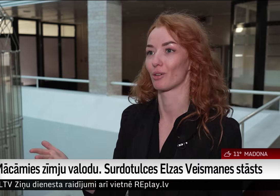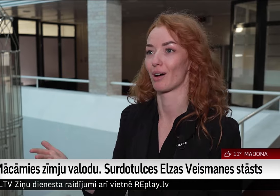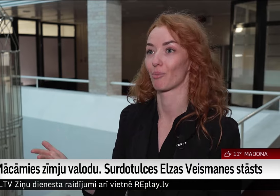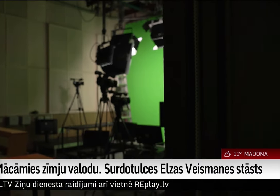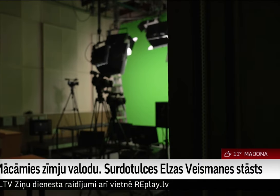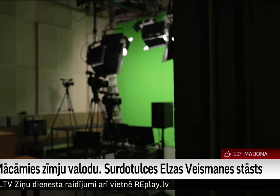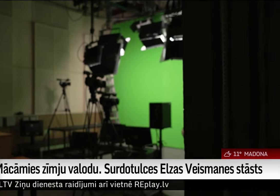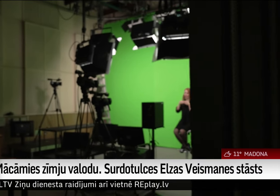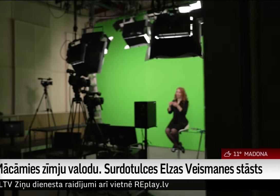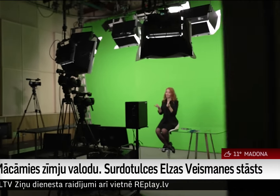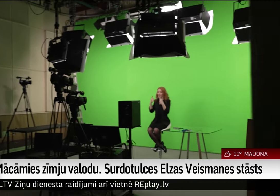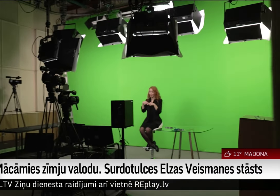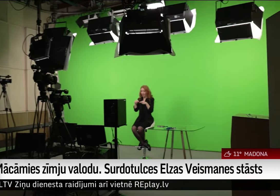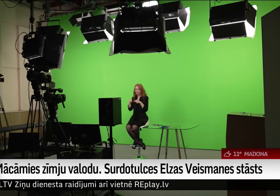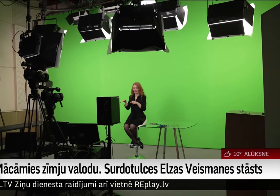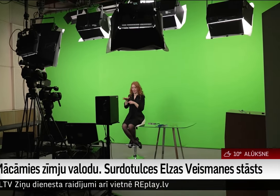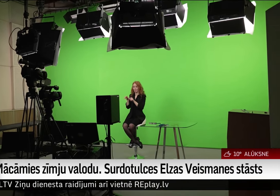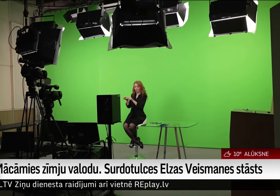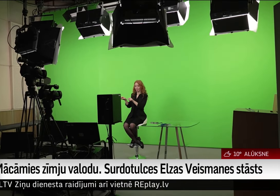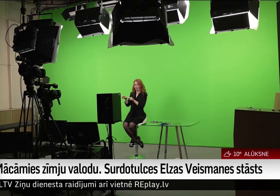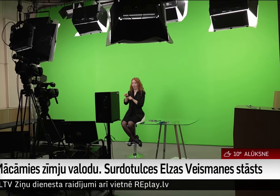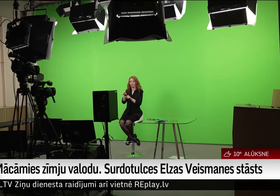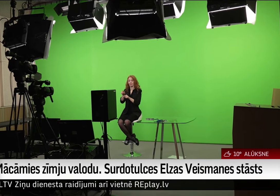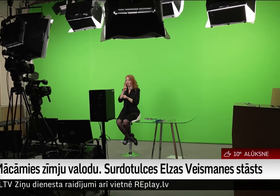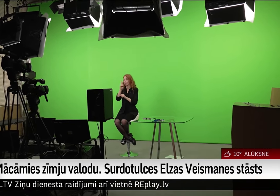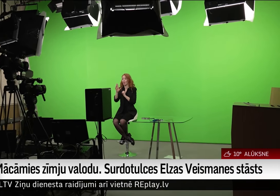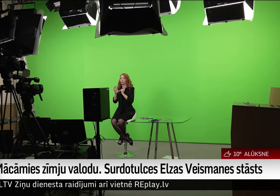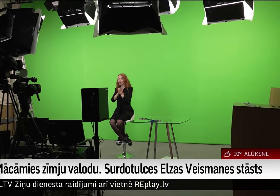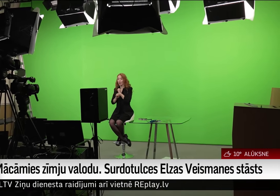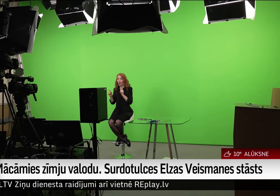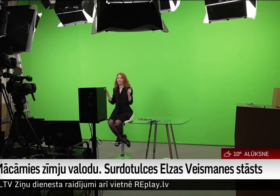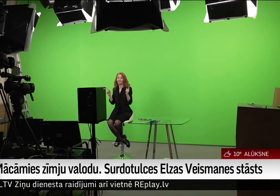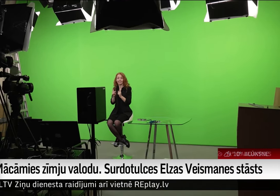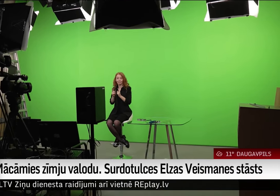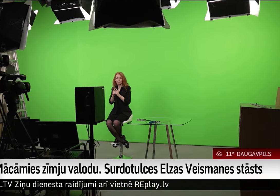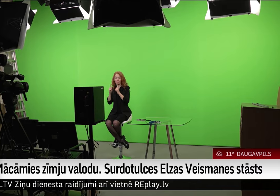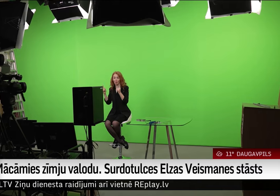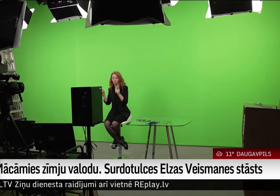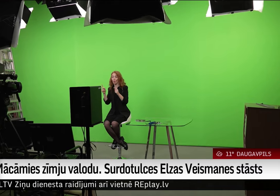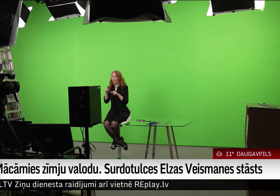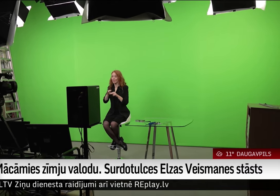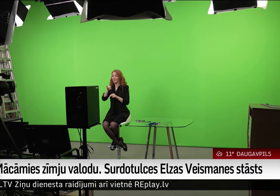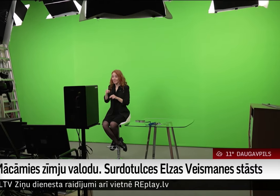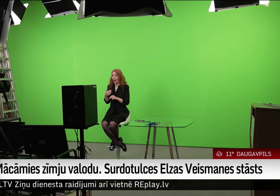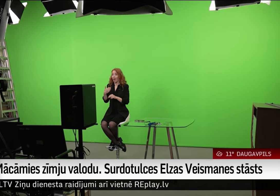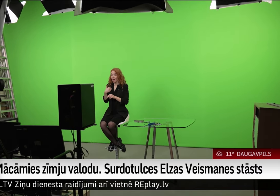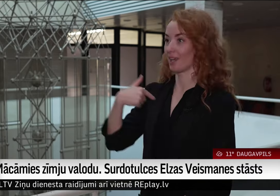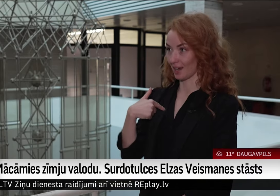cilvēku. Elza stāsta, jo plašāks cilvēku lokus zinās zīmju valodu, jo lielāka sapratne un solidaritāte būs sabiedrībā.